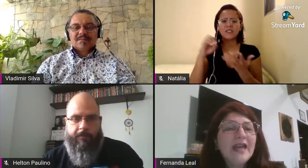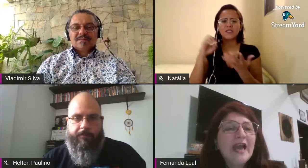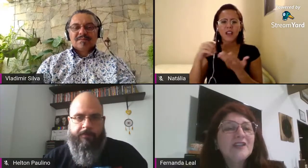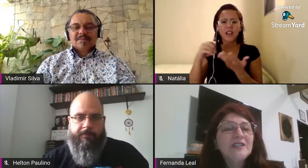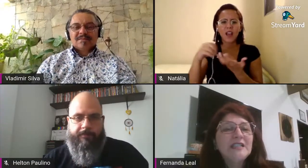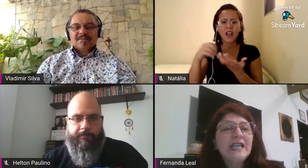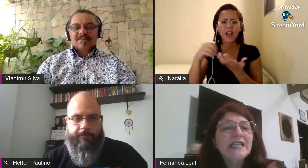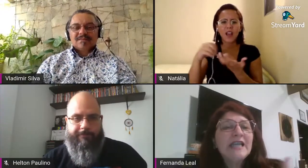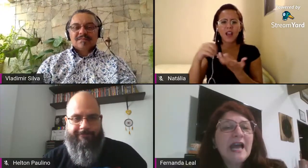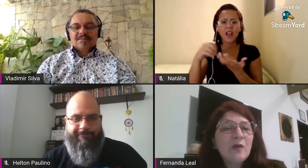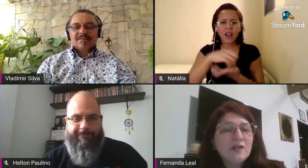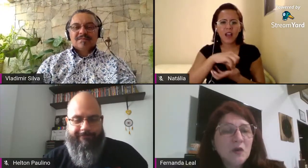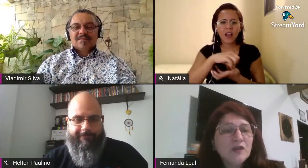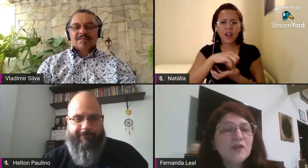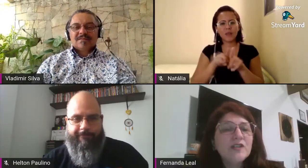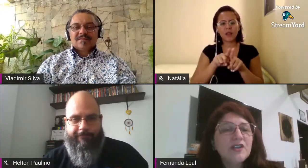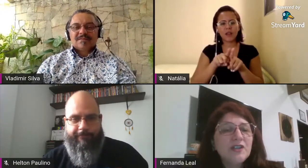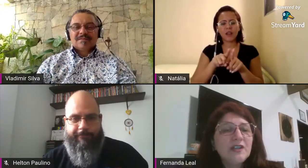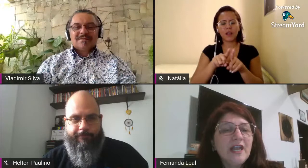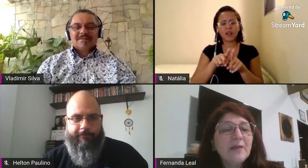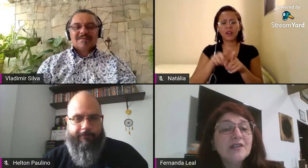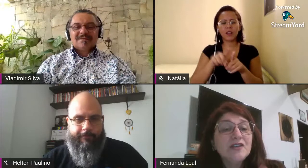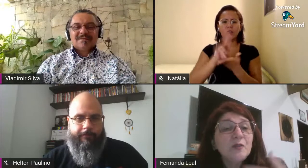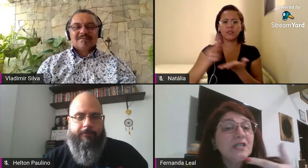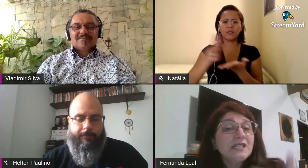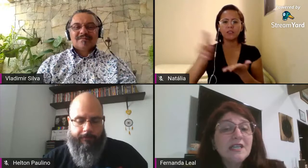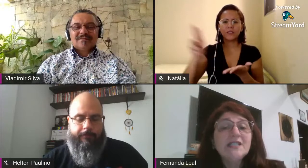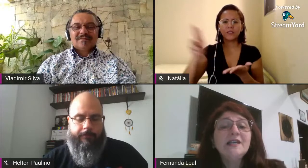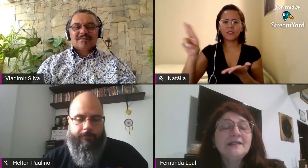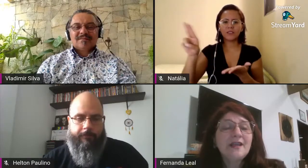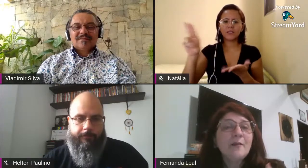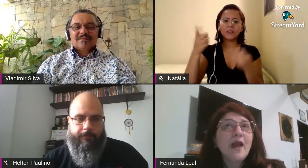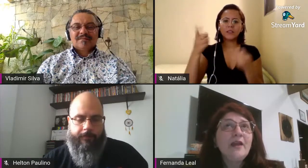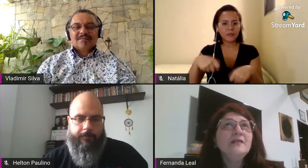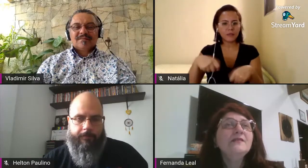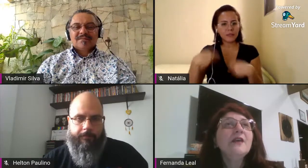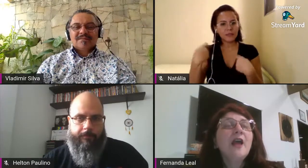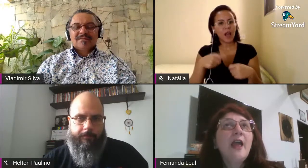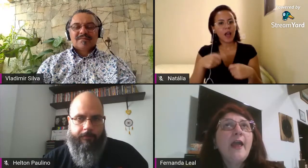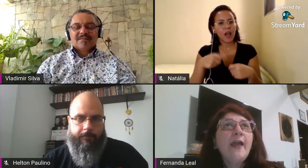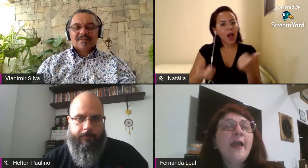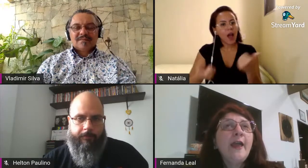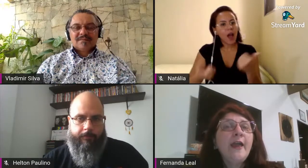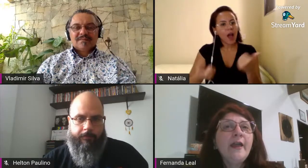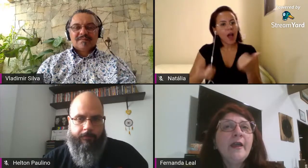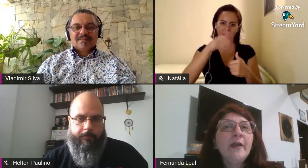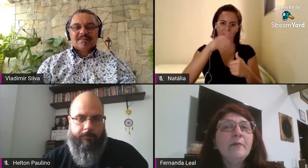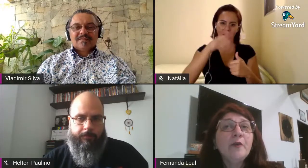é? A gente tenta dar com as condições que a gente tem, mas a gente precisa ser mais